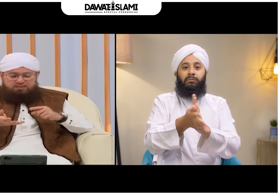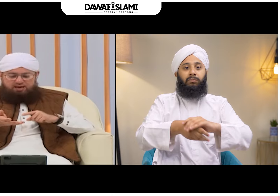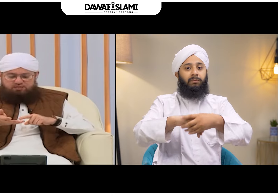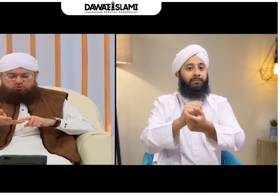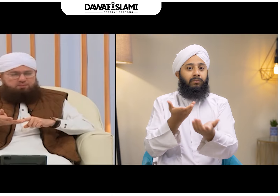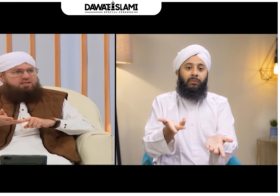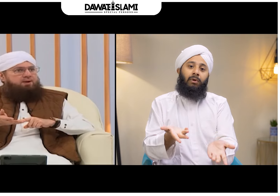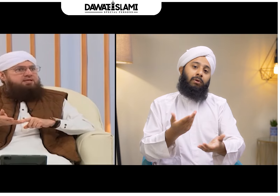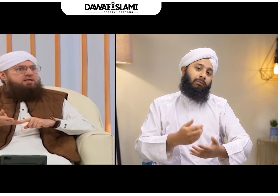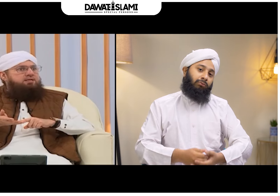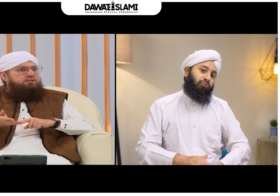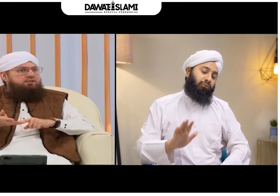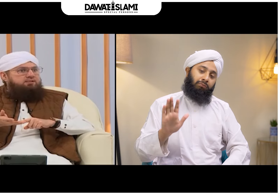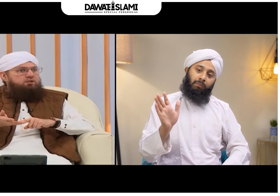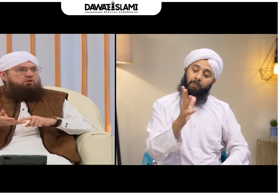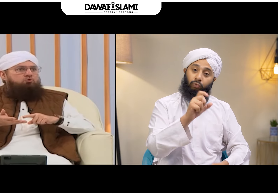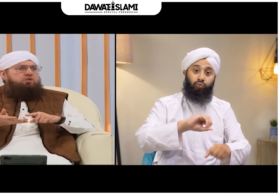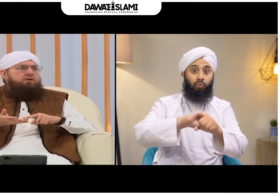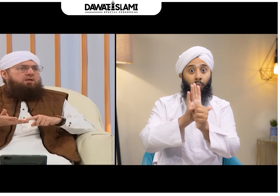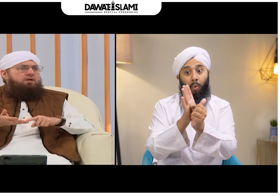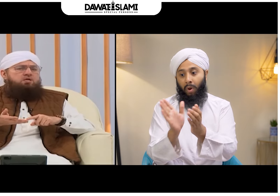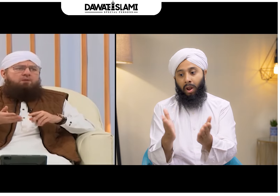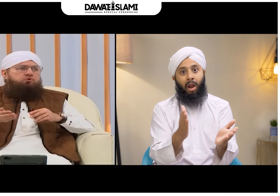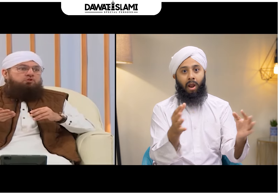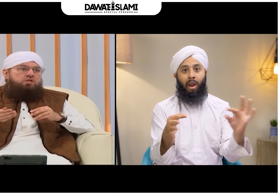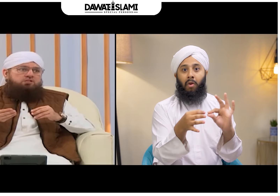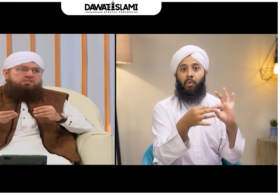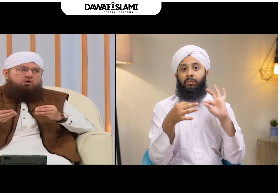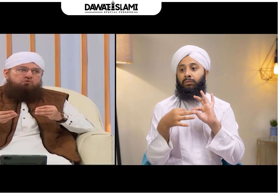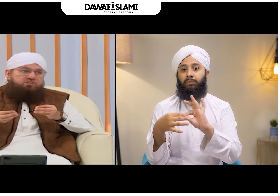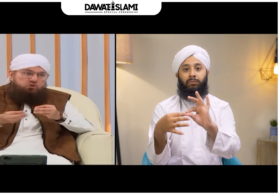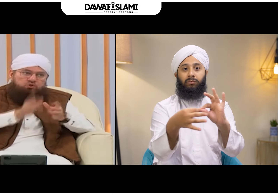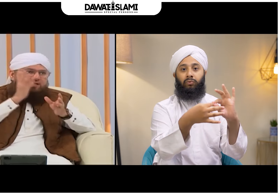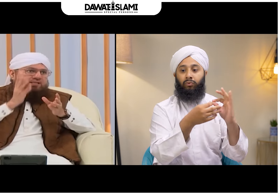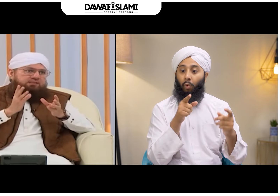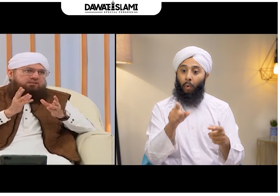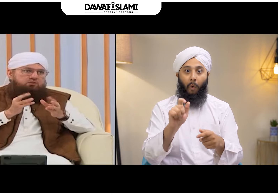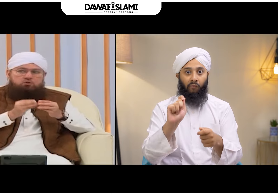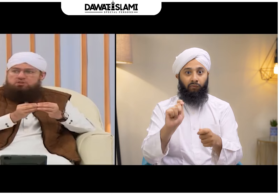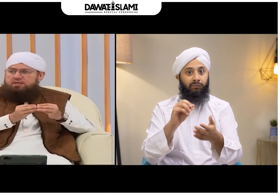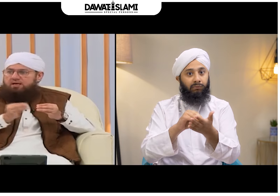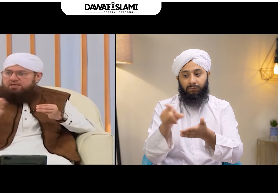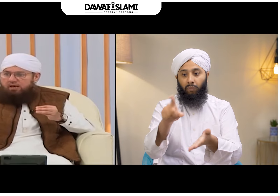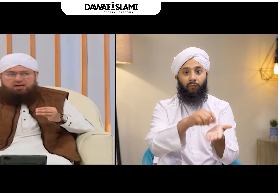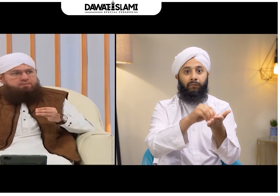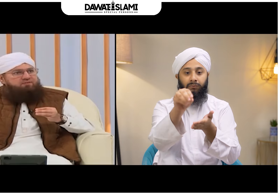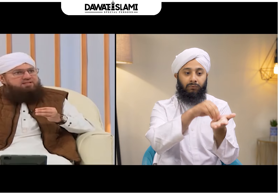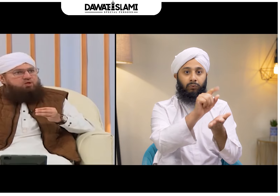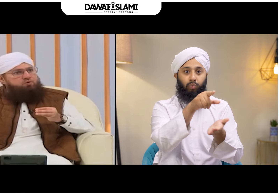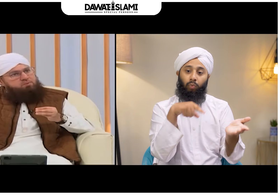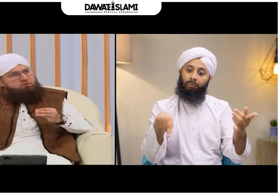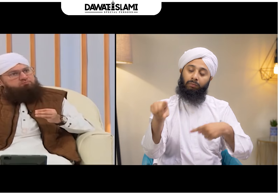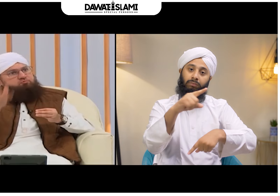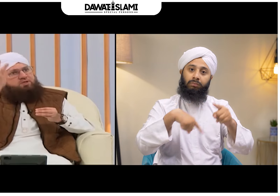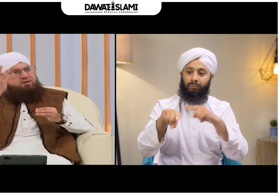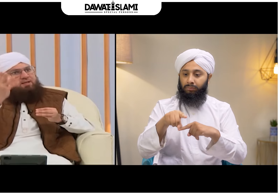کاسٹ. اچھا اس کے بعد آپ آ جائیں سینیٹائزر، اس کے بعد آپ آ جائیں، اب جتنی چیزیں کووڈ سے جڑتی گئیں، کسی نے کہا یہ کھانے میں فائدہ ہے